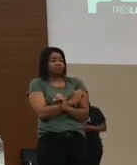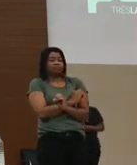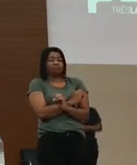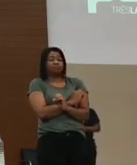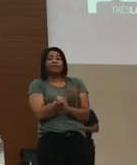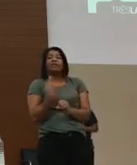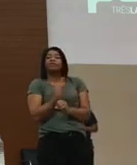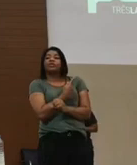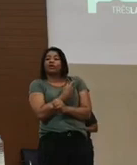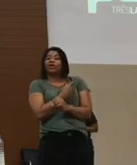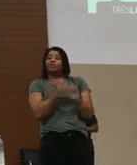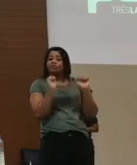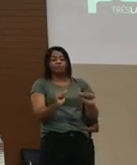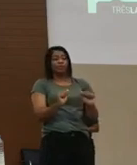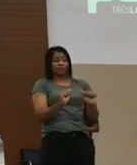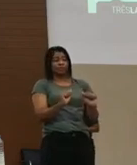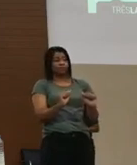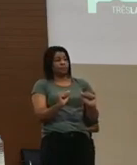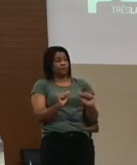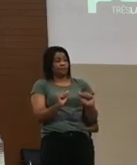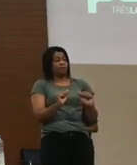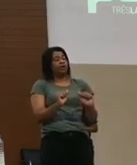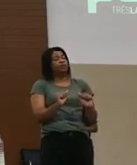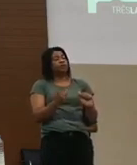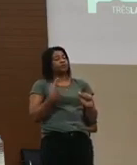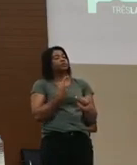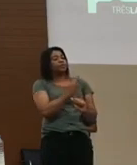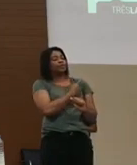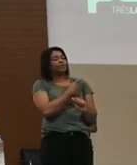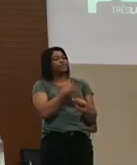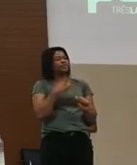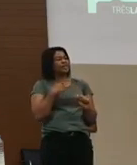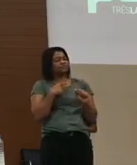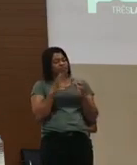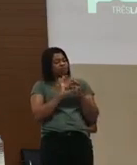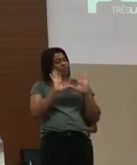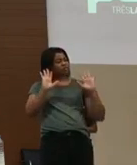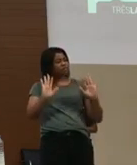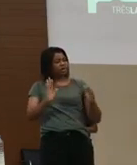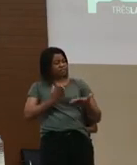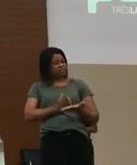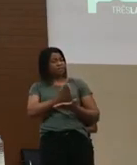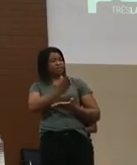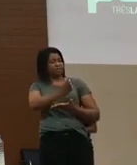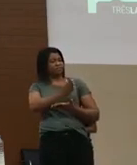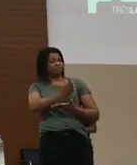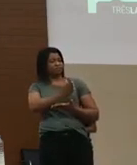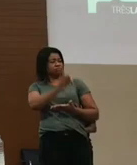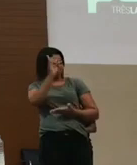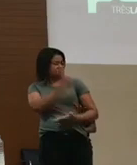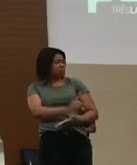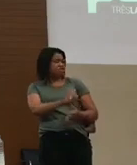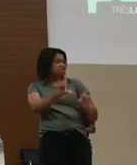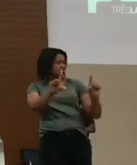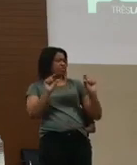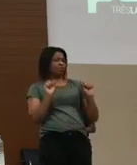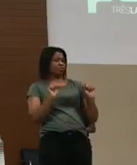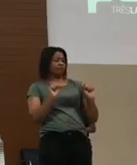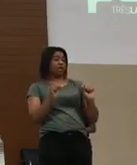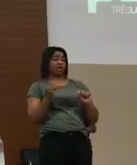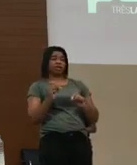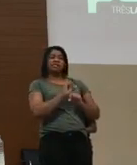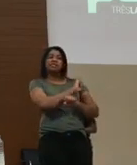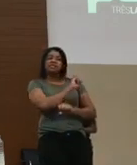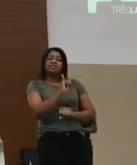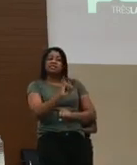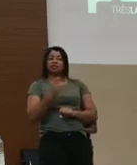Então nós podemos escolher, porque nós temos o livre-arbítrio, o direito de escolher. Se nós vamos pedir a Deus